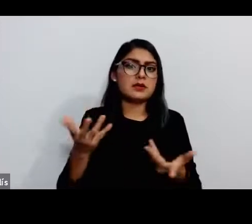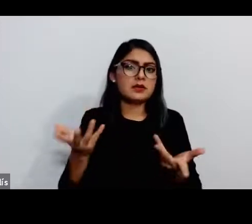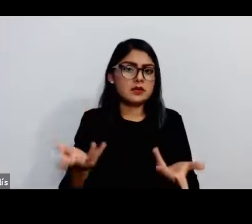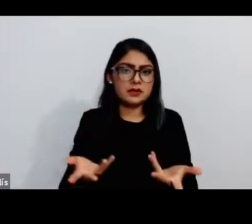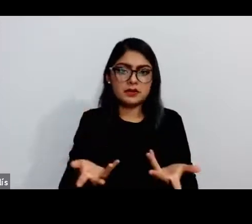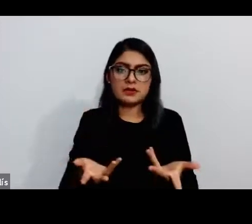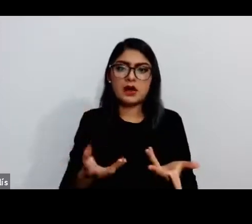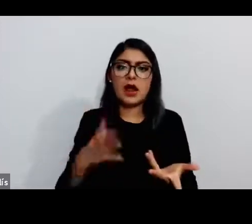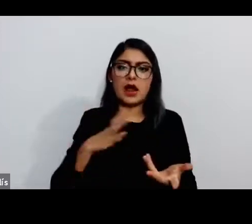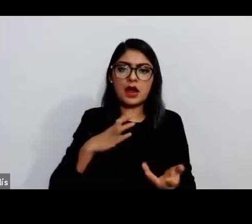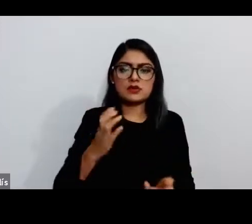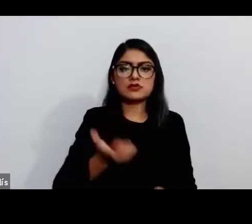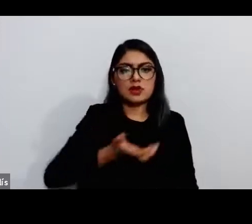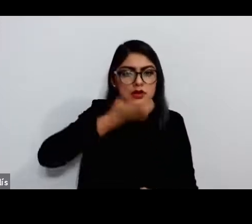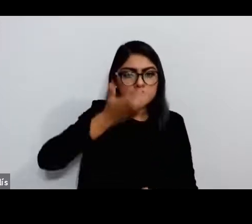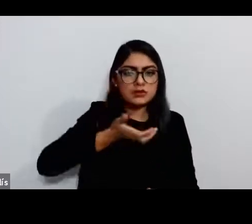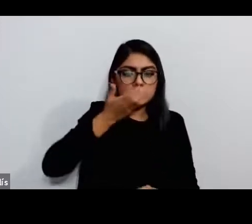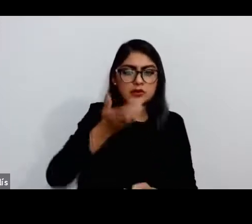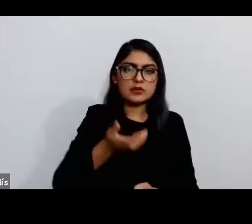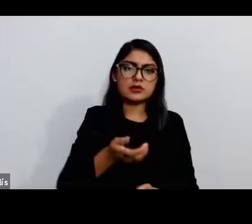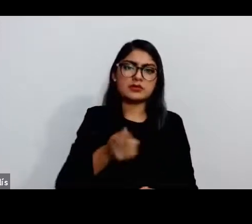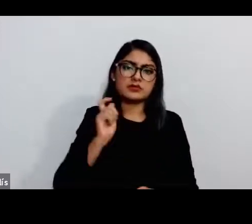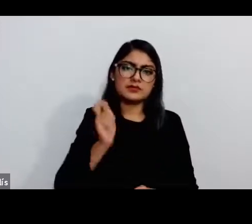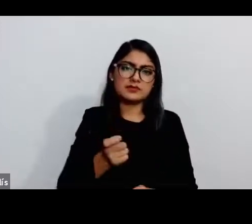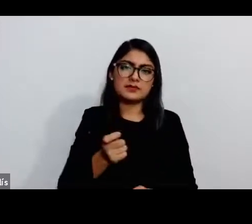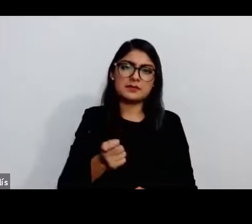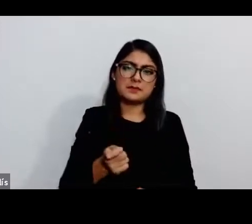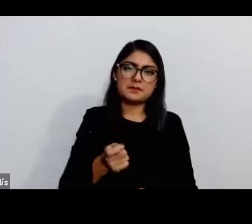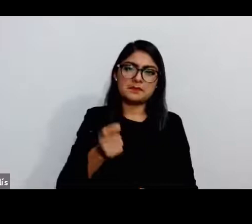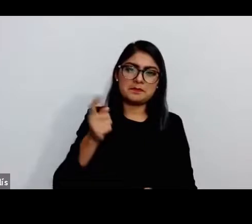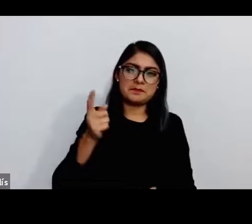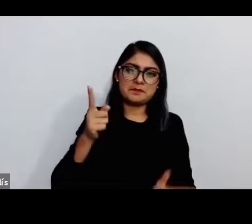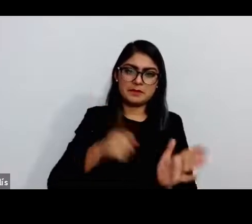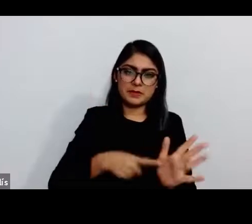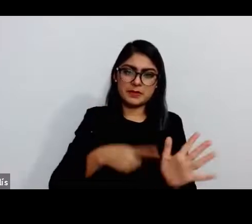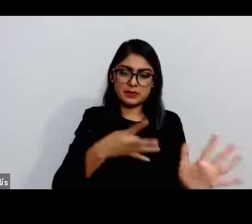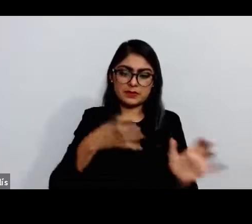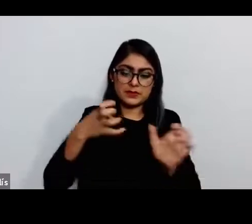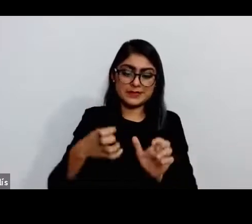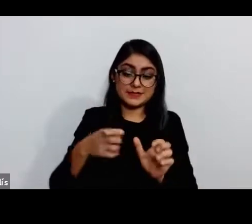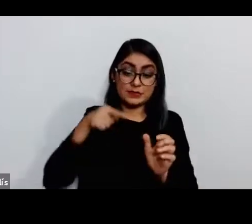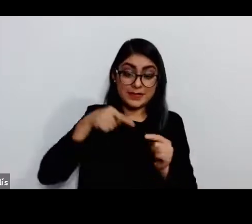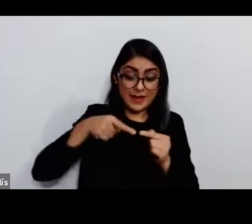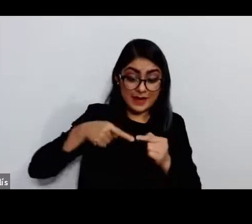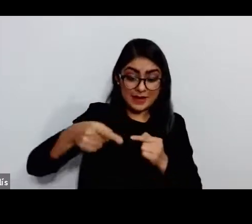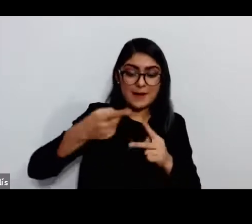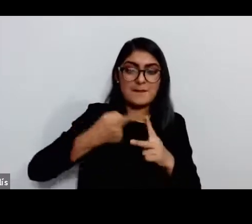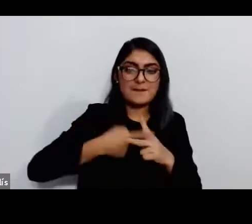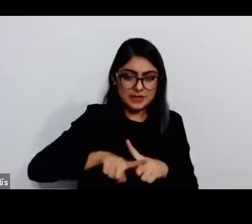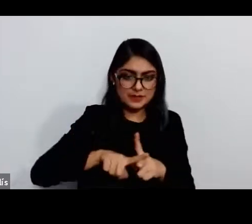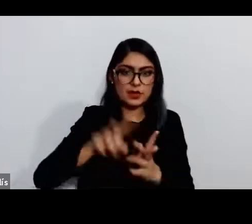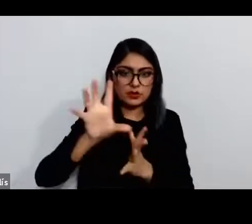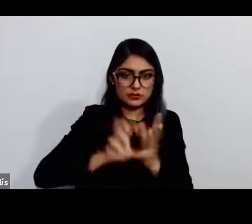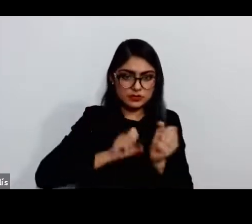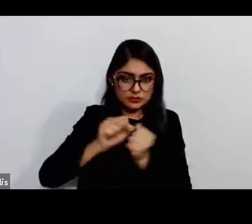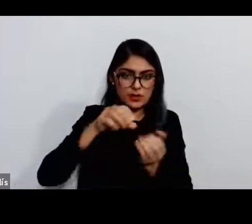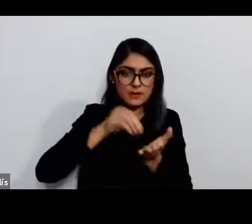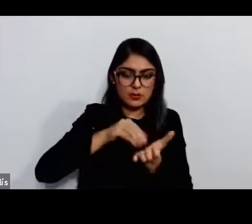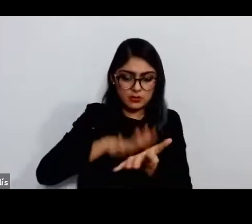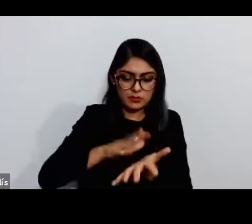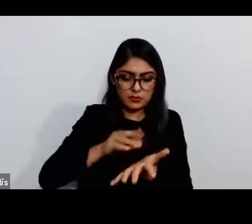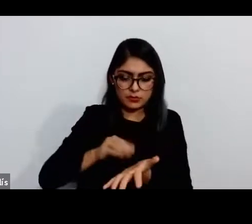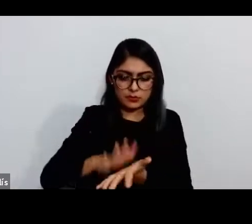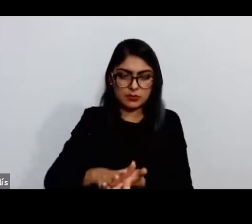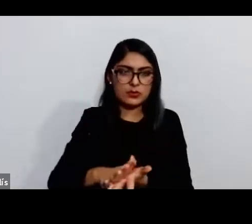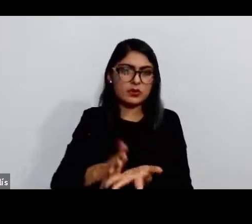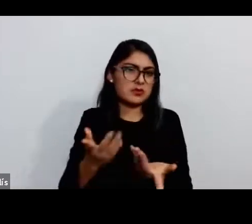una tendencia fuerte desde el siglo XX a que las constituciones incluyen derechos sociales. Ahora,